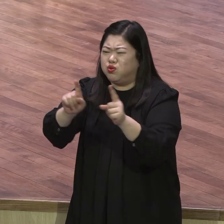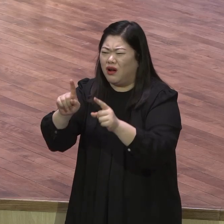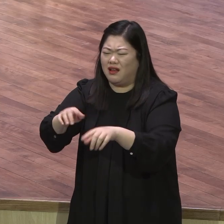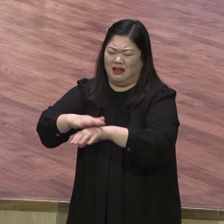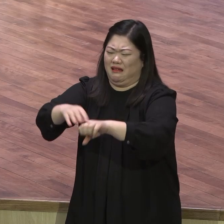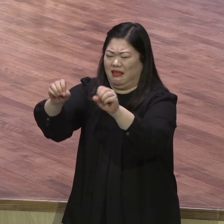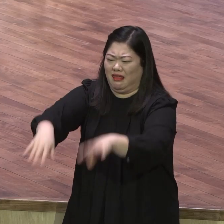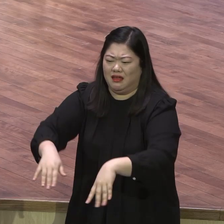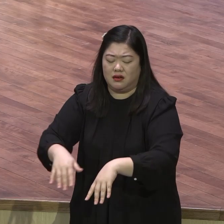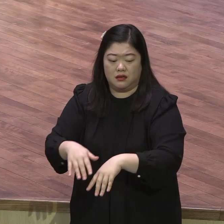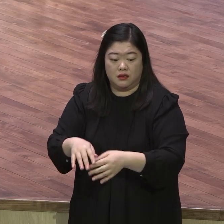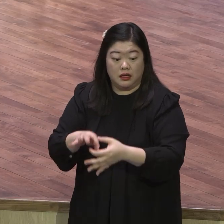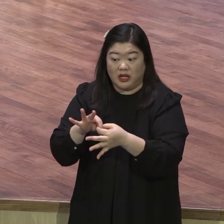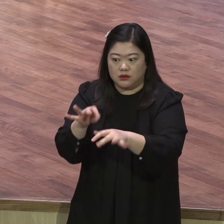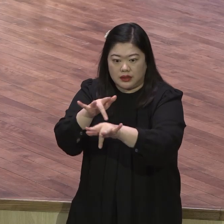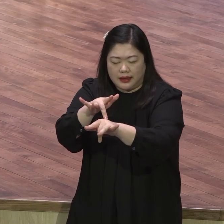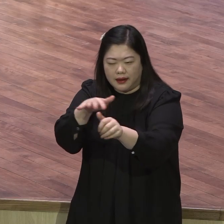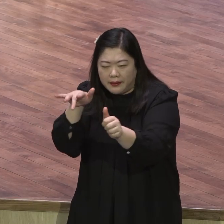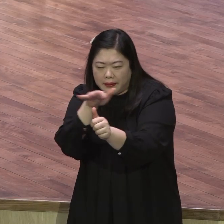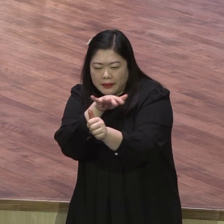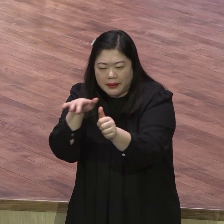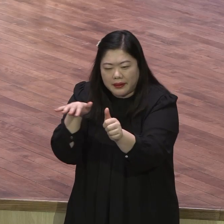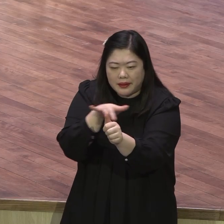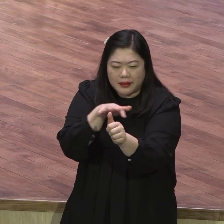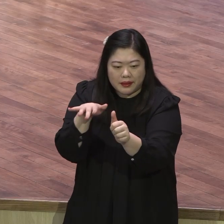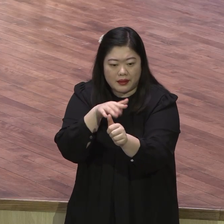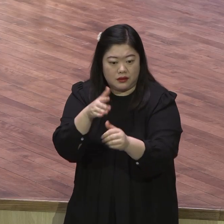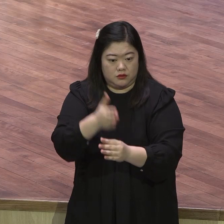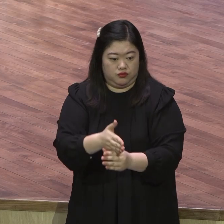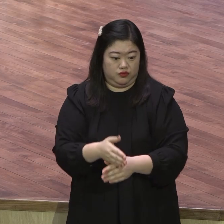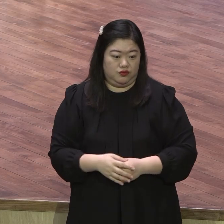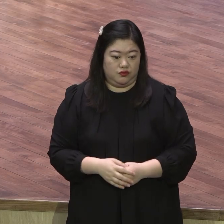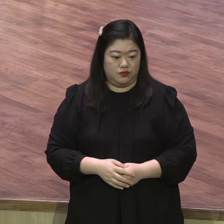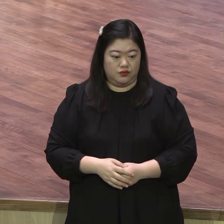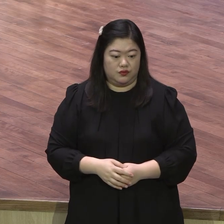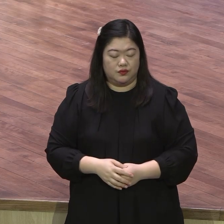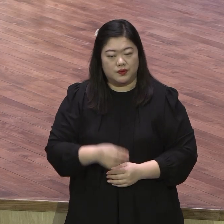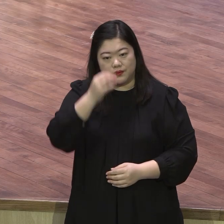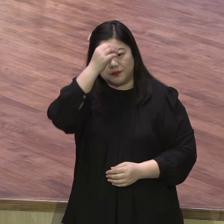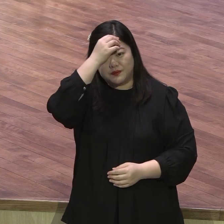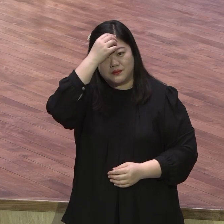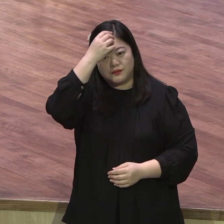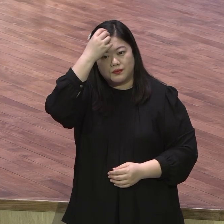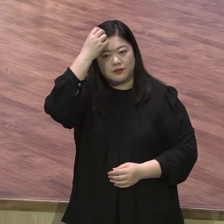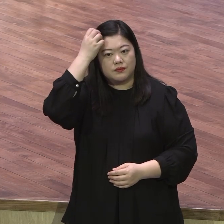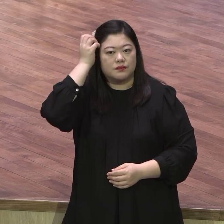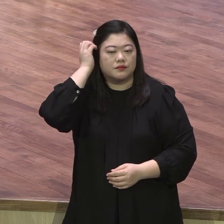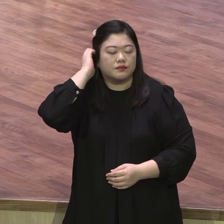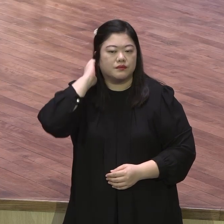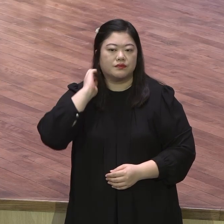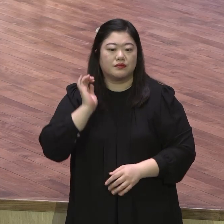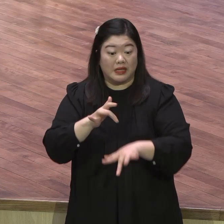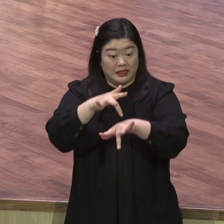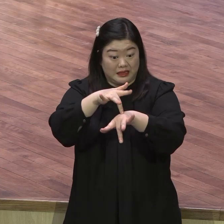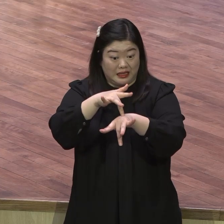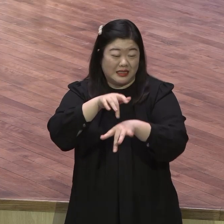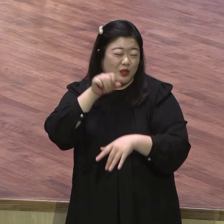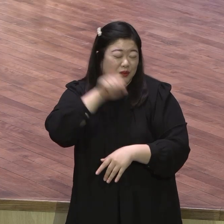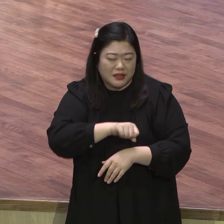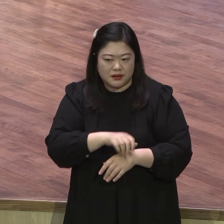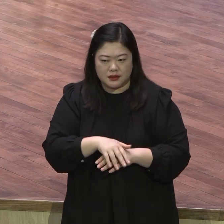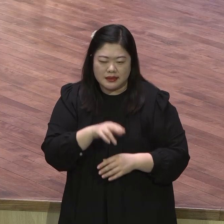의심하도록 의심의 가라지를 계속 뿌립니다. 의심하도록 의심이